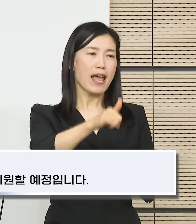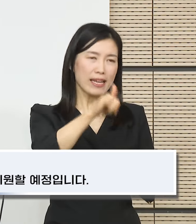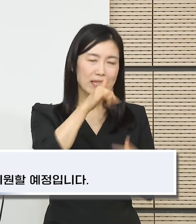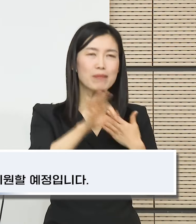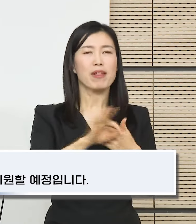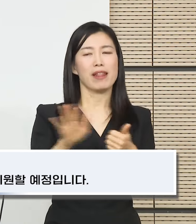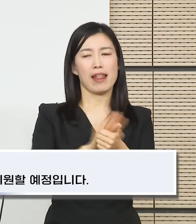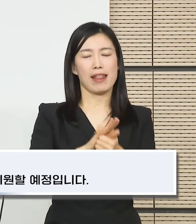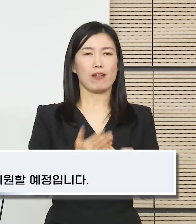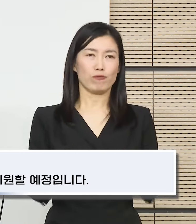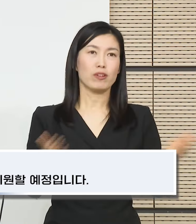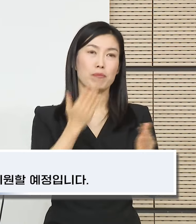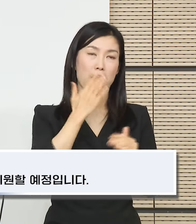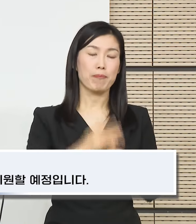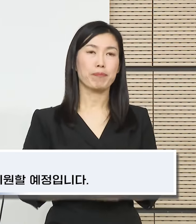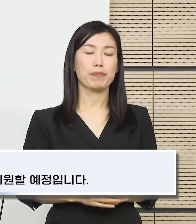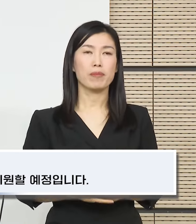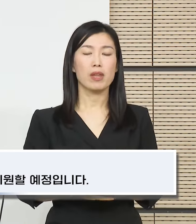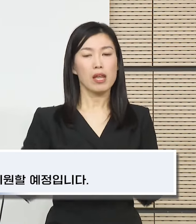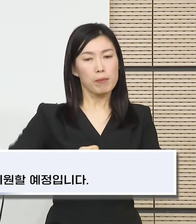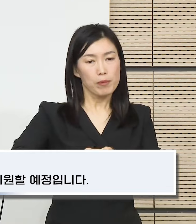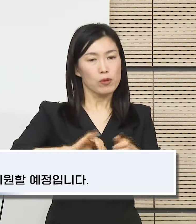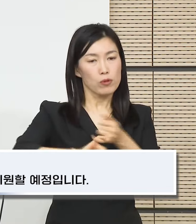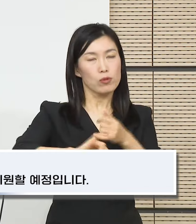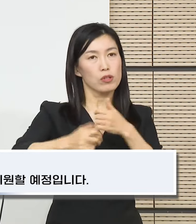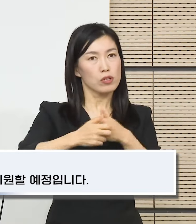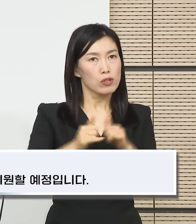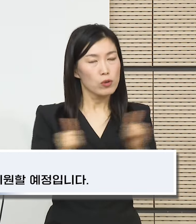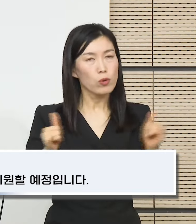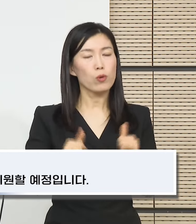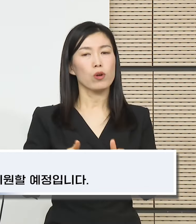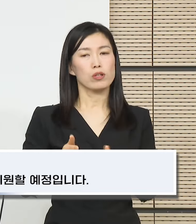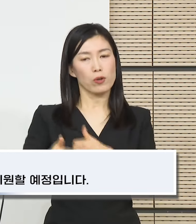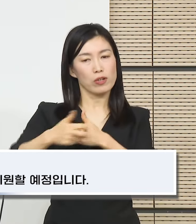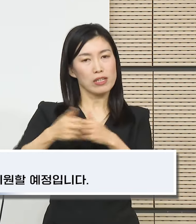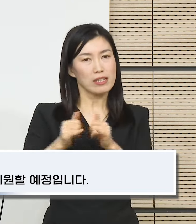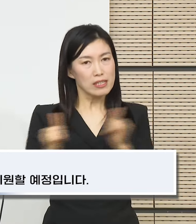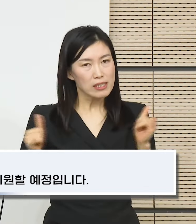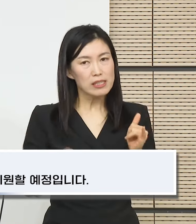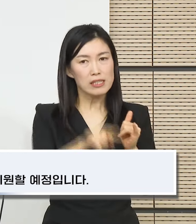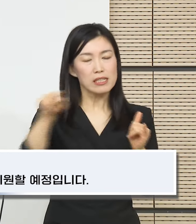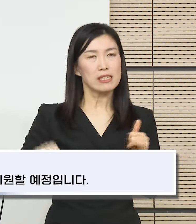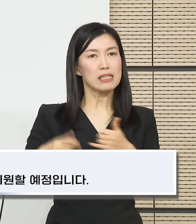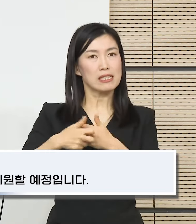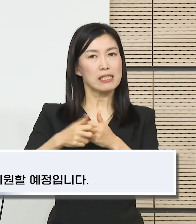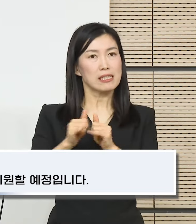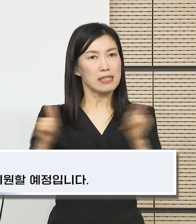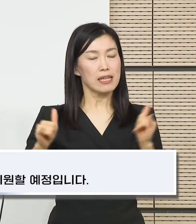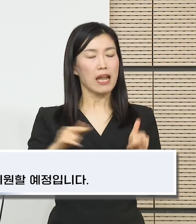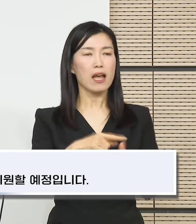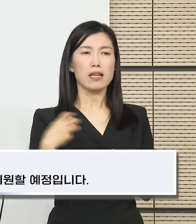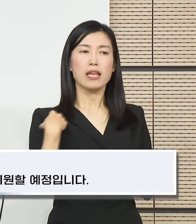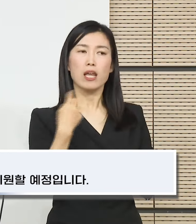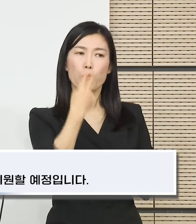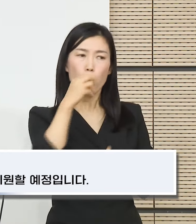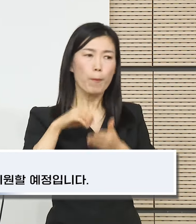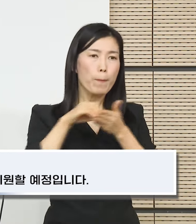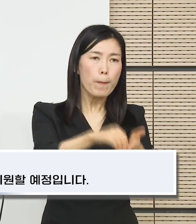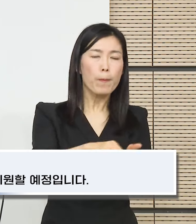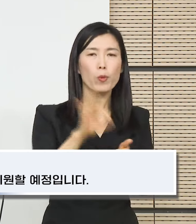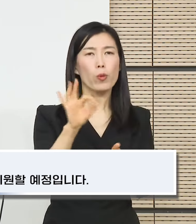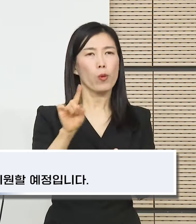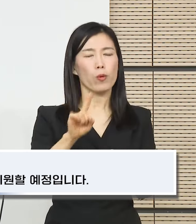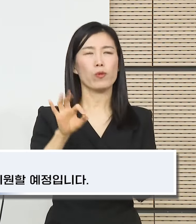필수의료 분야와 전공의에 대해서는 책임보험 공제에 가입하는 데 드는 보험료를 지원할